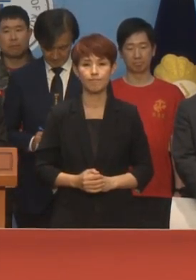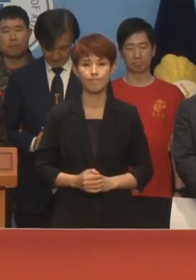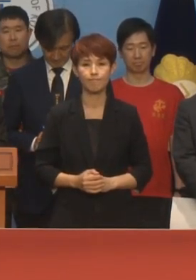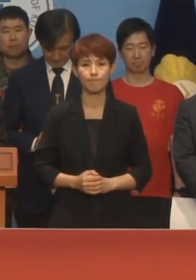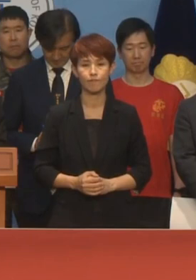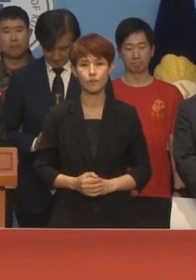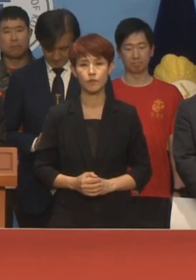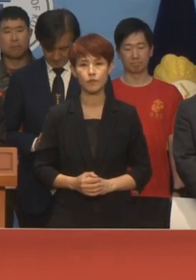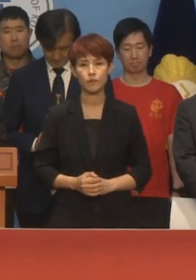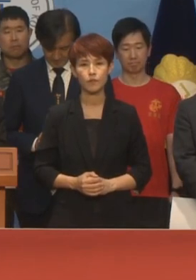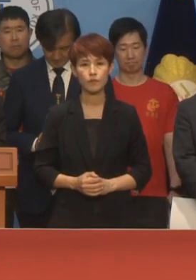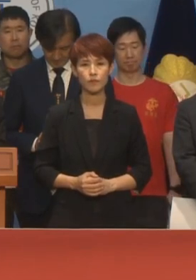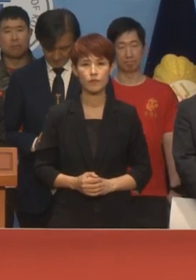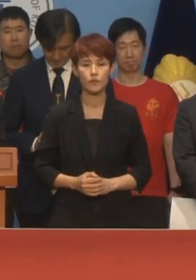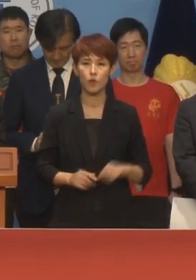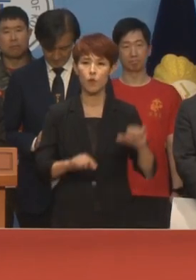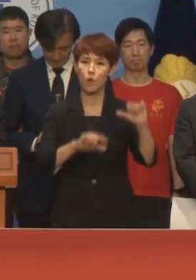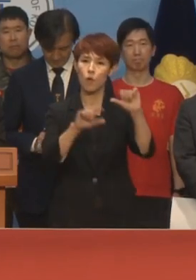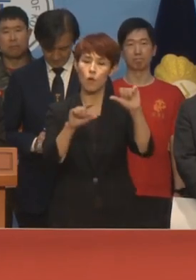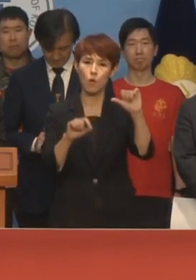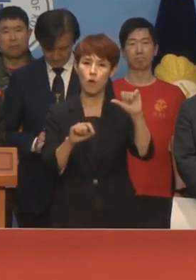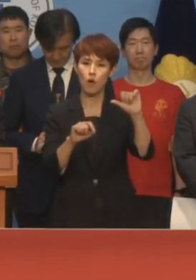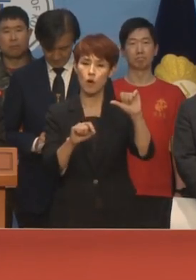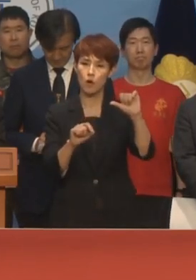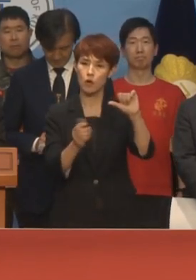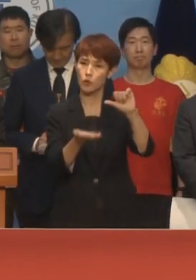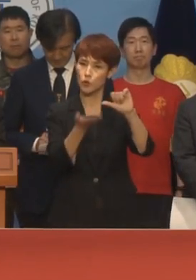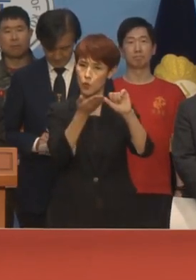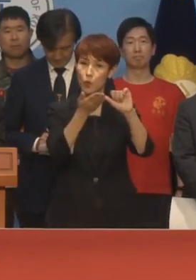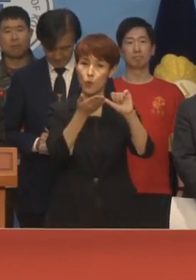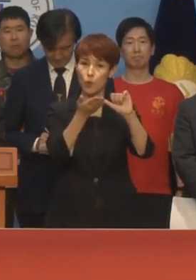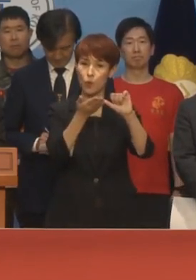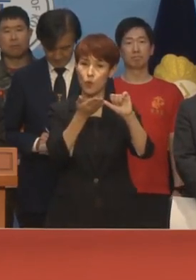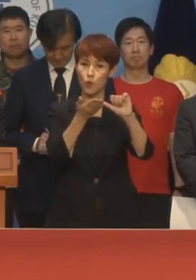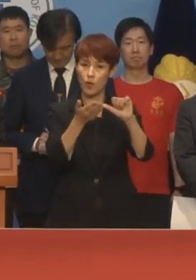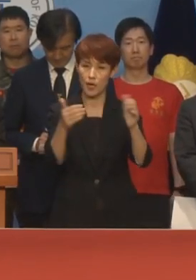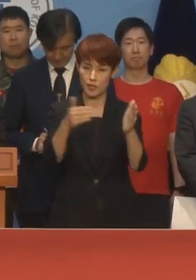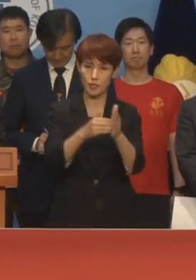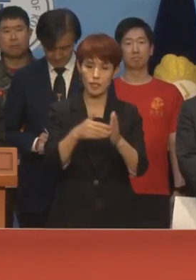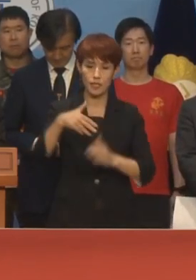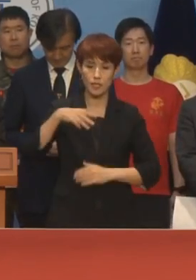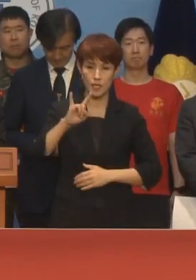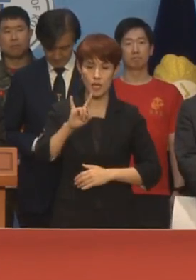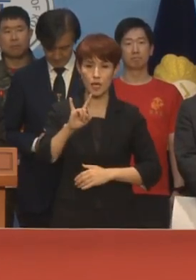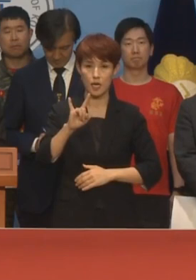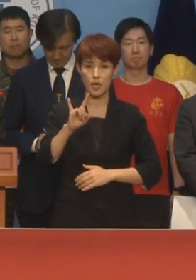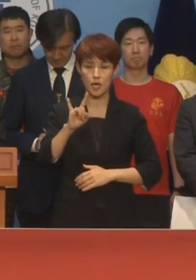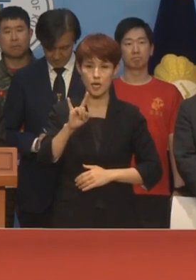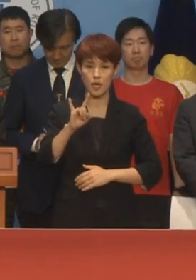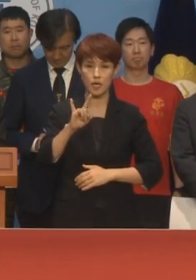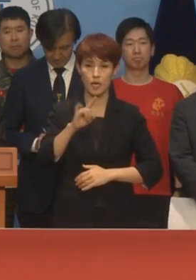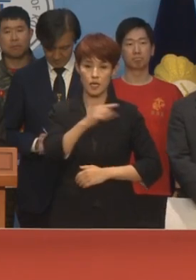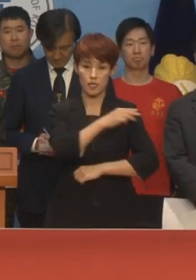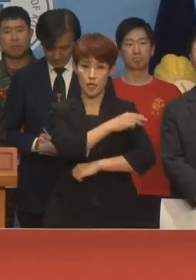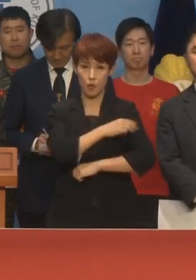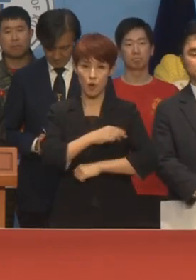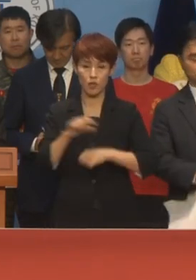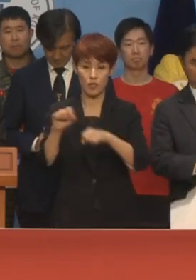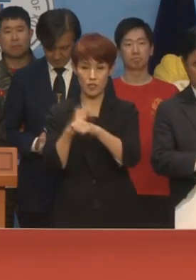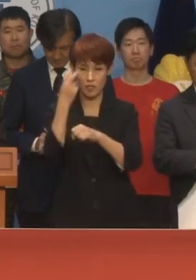말씀을 드렸죠. 이번 5월 초에 반드시 최수건 상병 특검법을